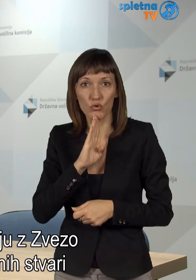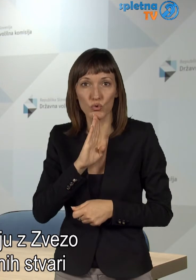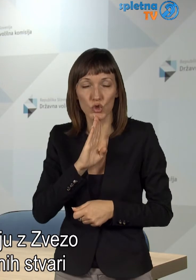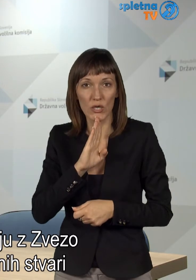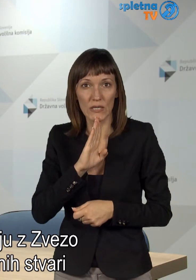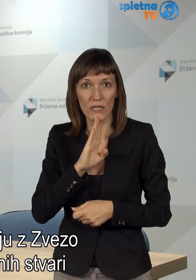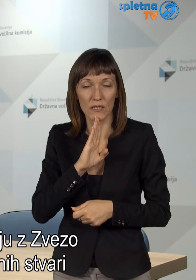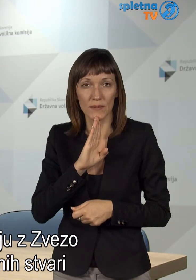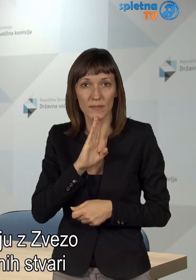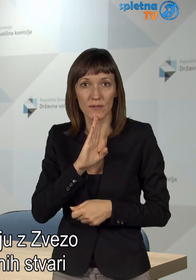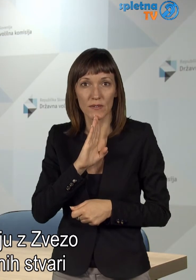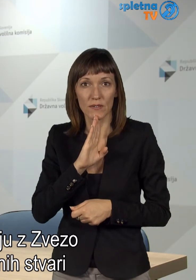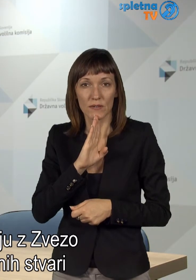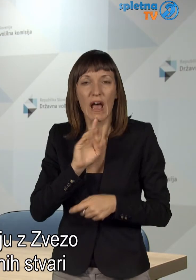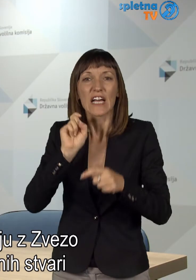in naglušnih